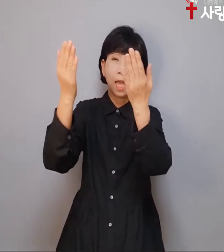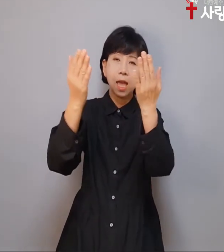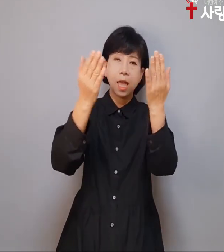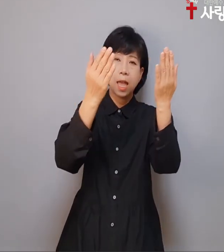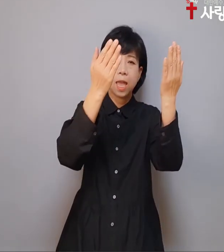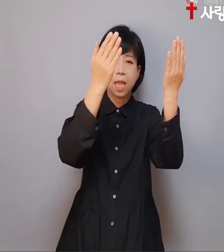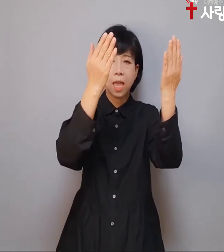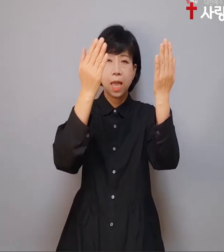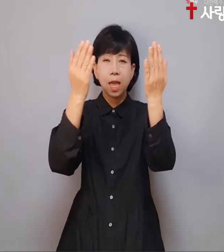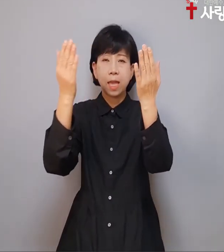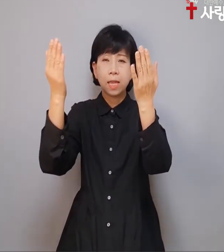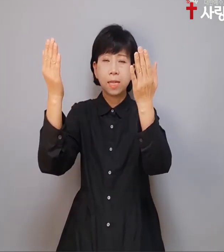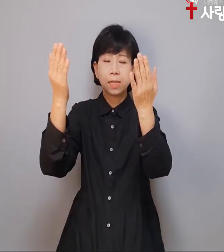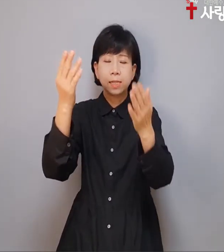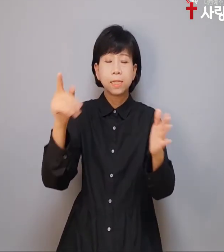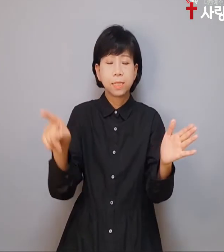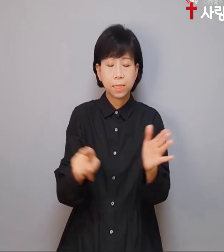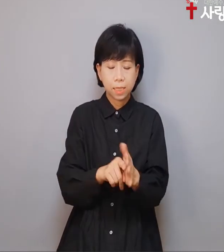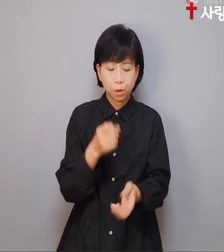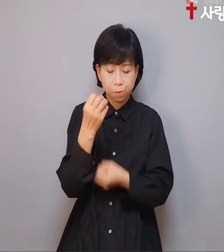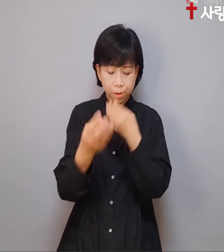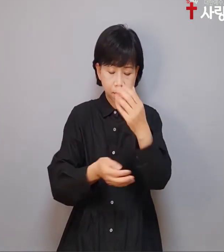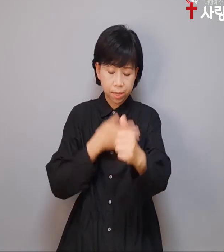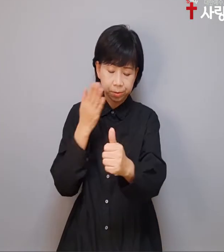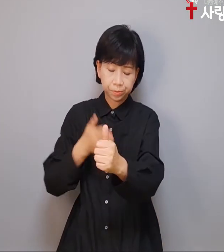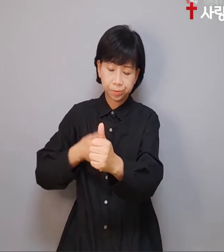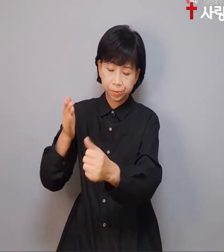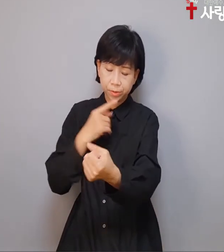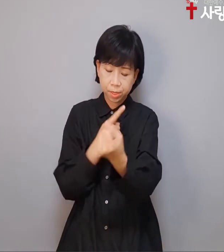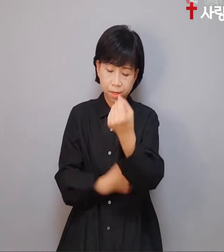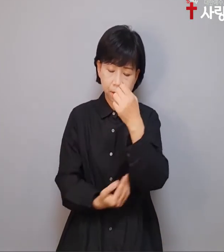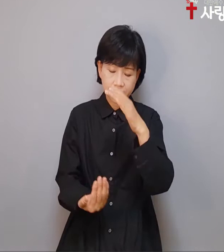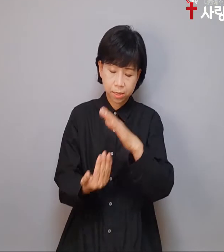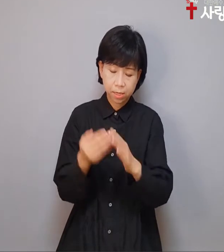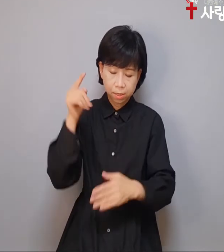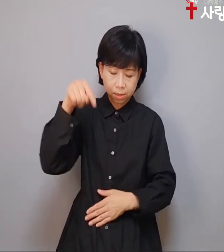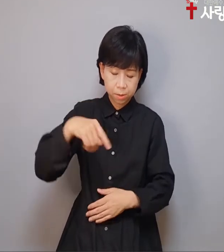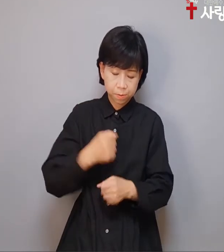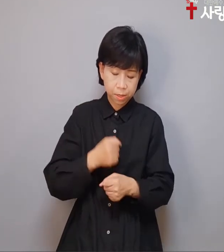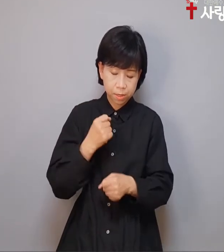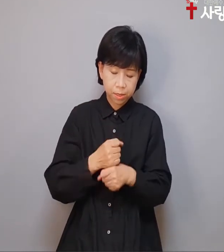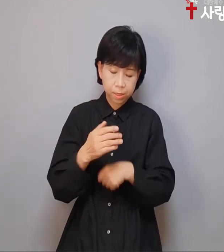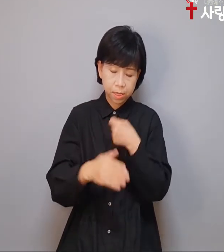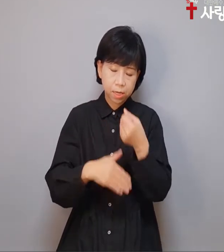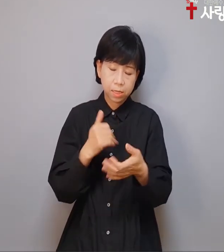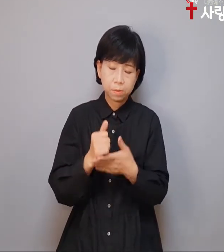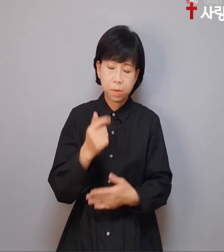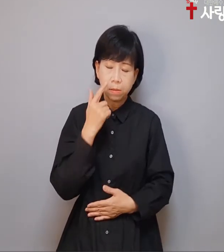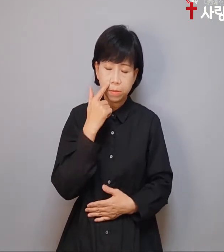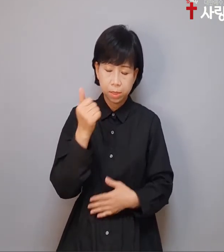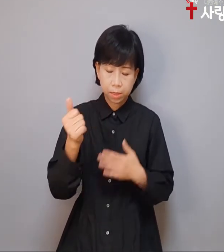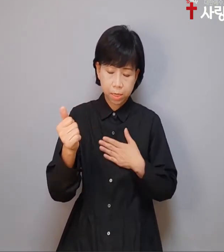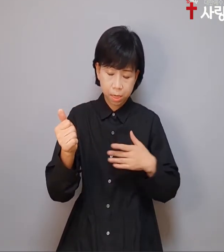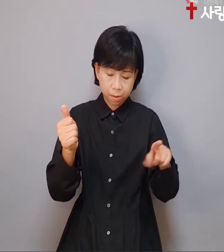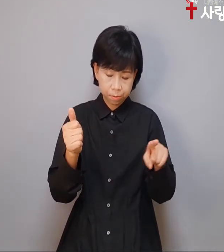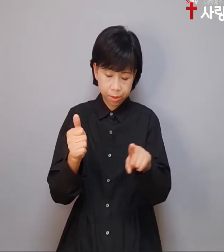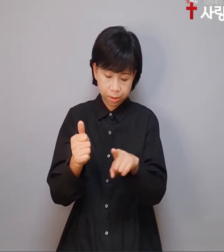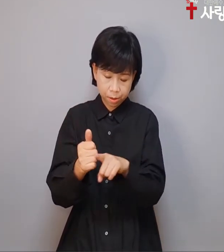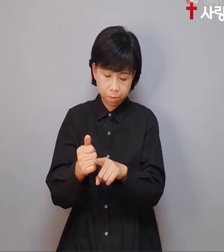드리세. 신앙 고백하겠습니다. 전능하사 천지를 만드신 하나님 아버지를 내가